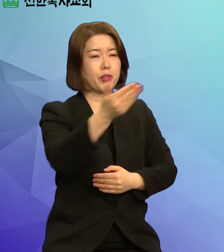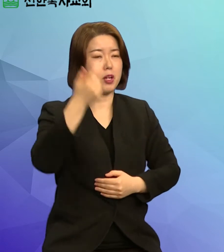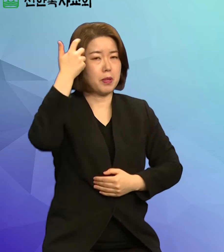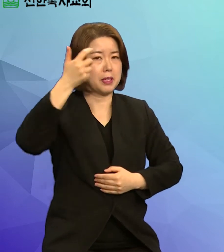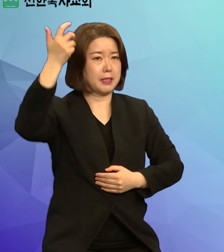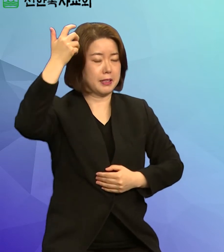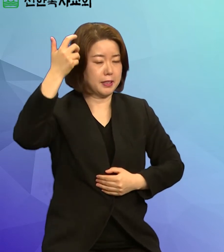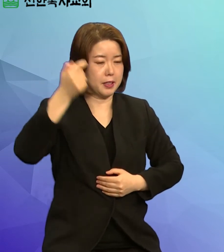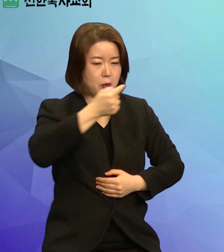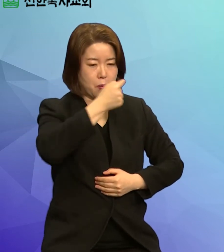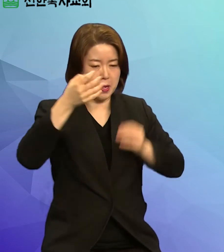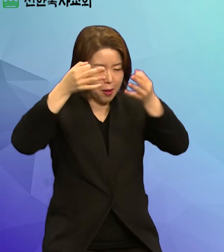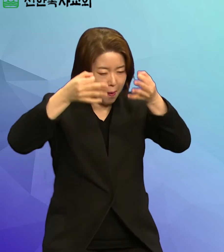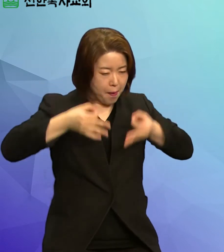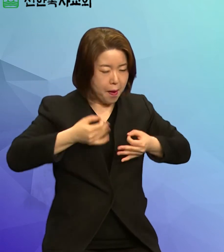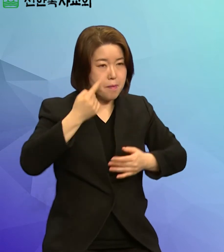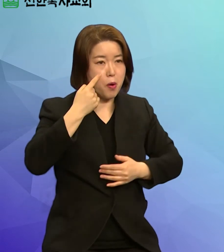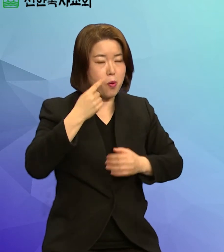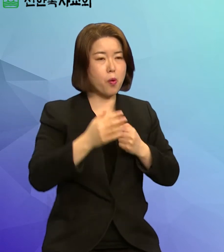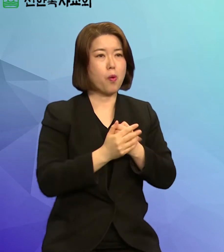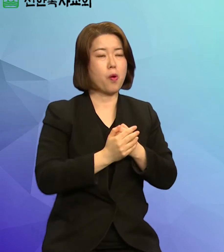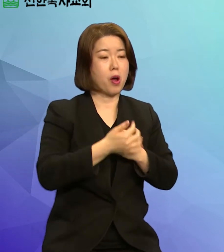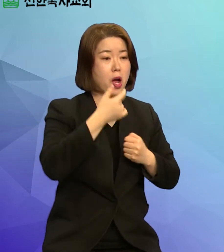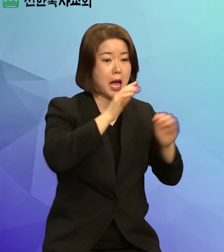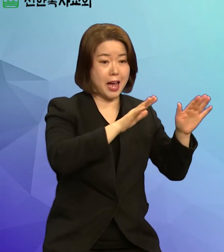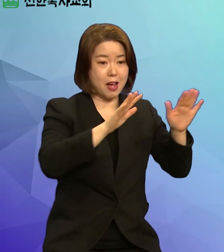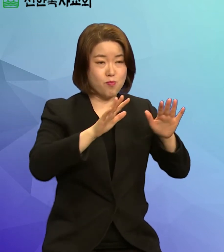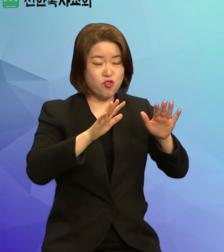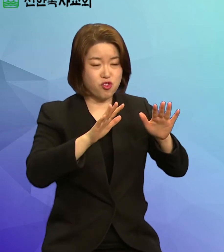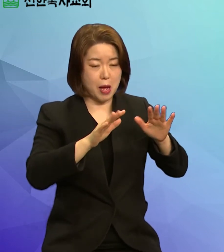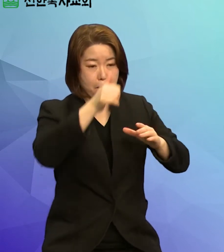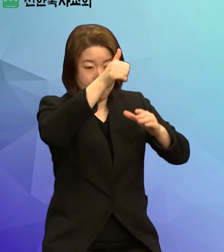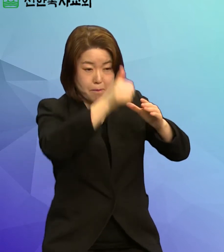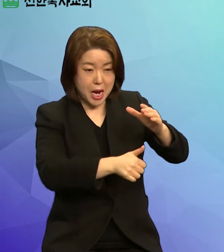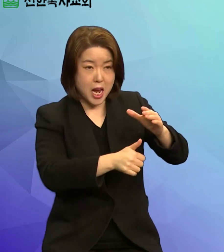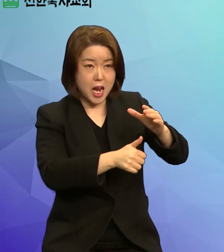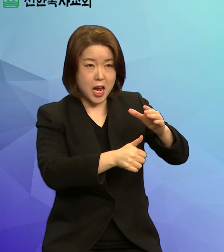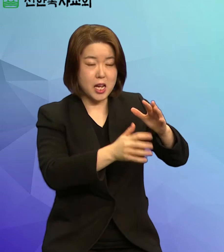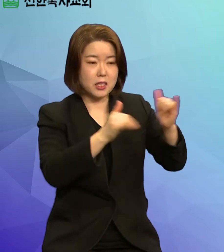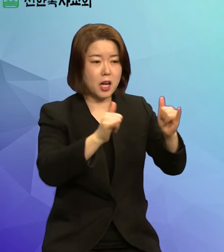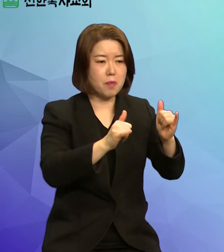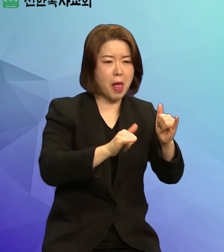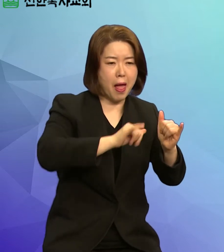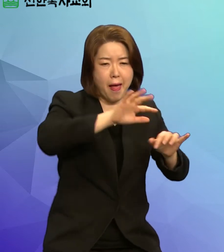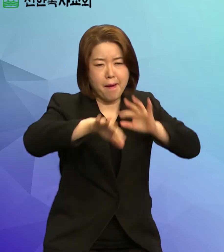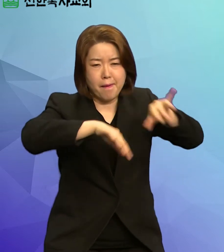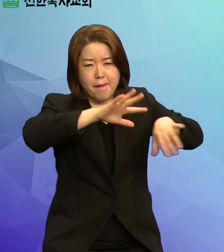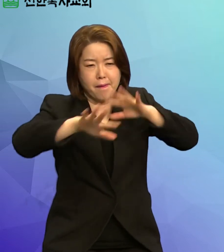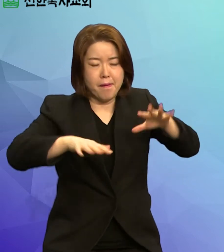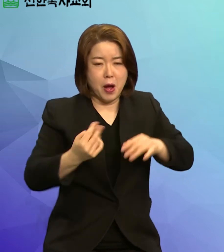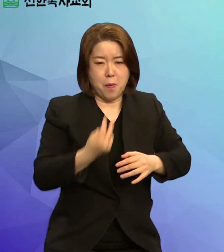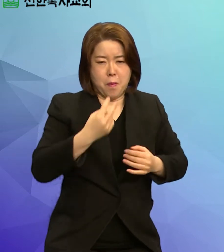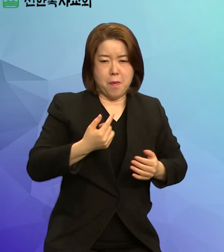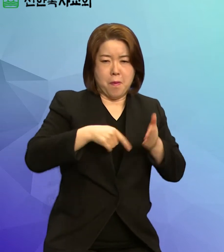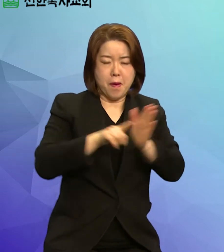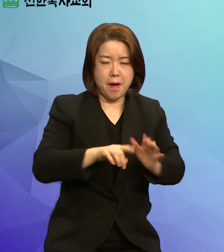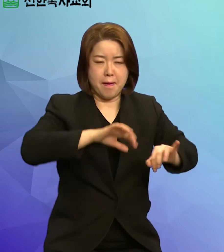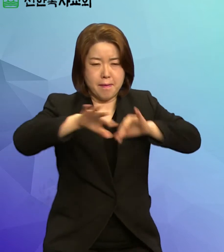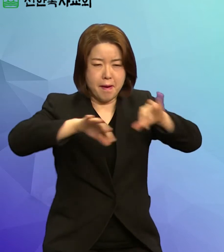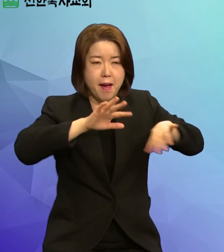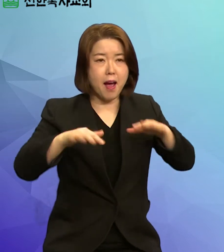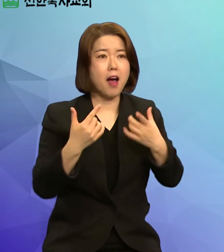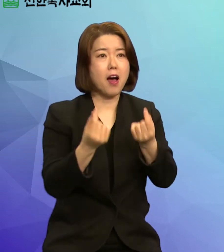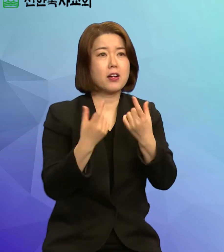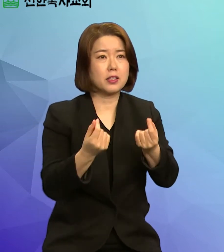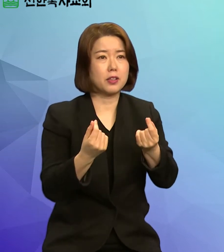상태를 확인하고 마치 물에 빠진 자가 그 물에서 벗어나려고 발버둥 치는 것처럼